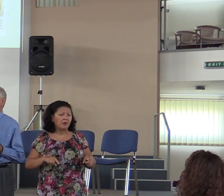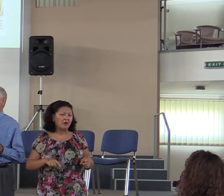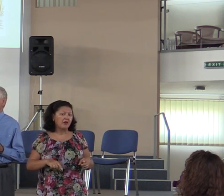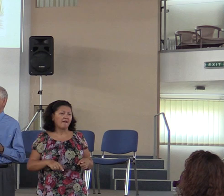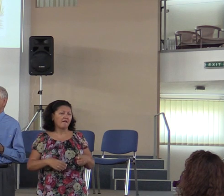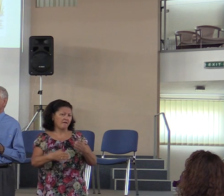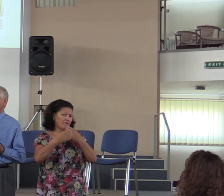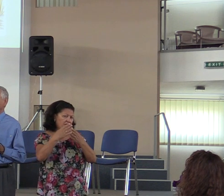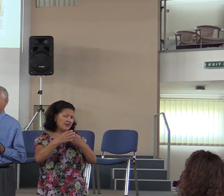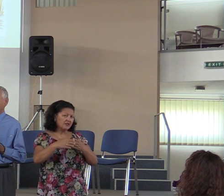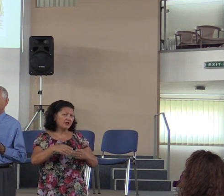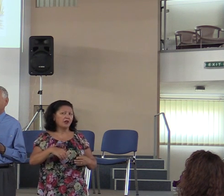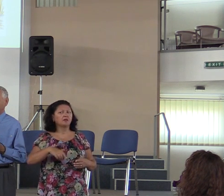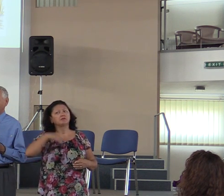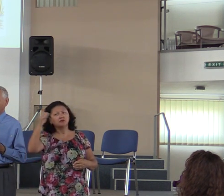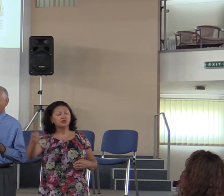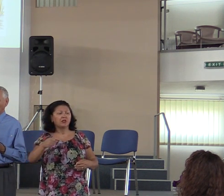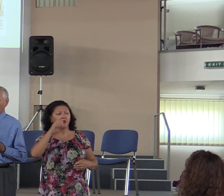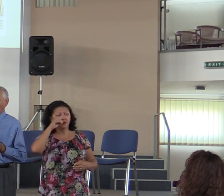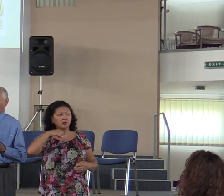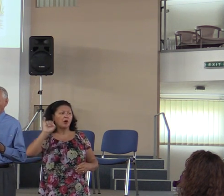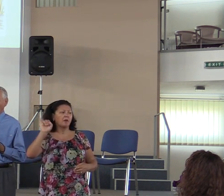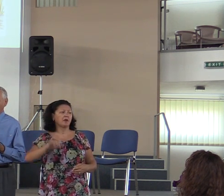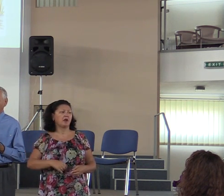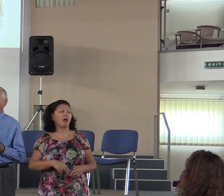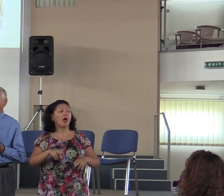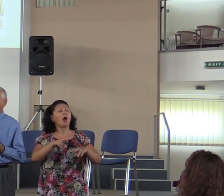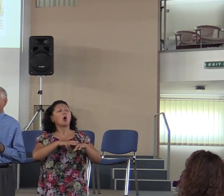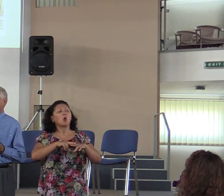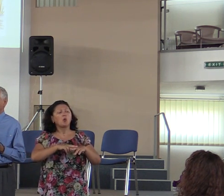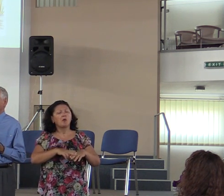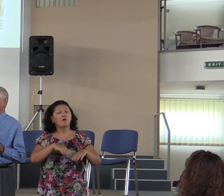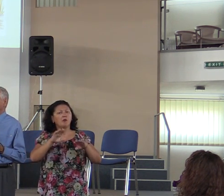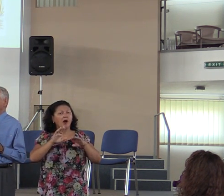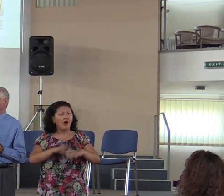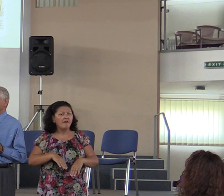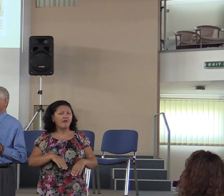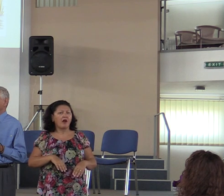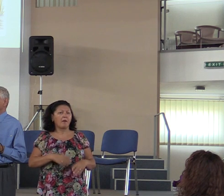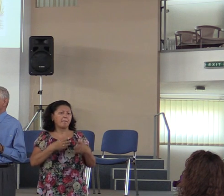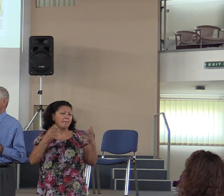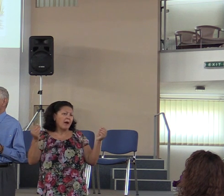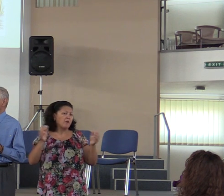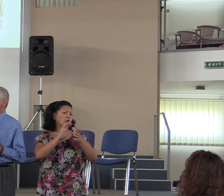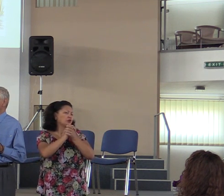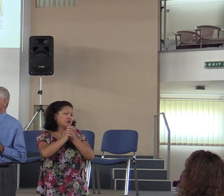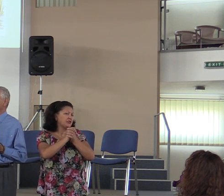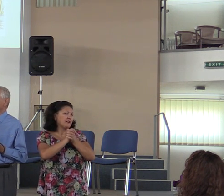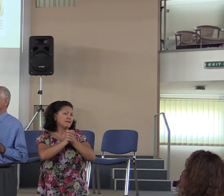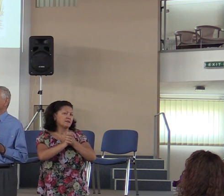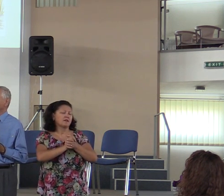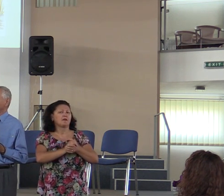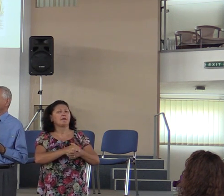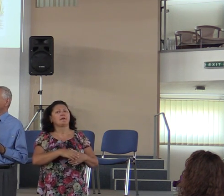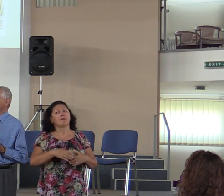have any more success than anyone else? Cum vom avea mai mult succes decât ceilalți oameni? Moses was saying